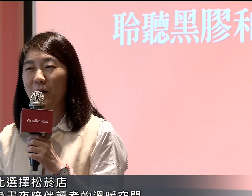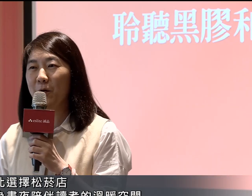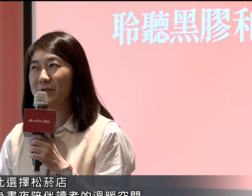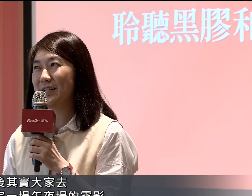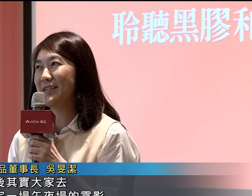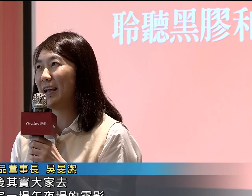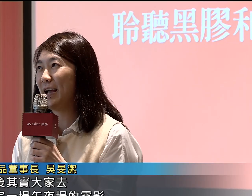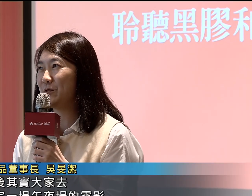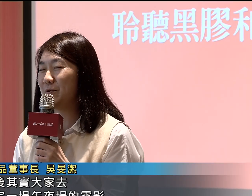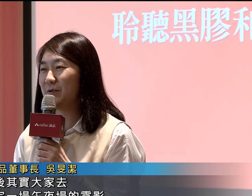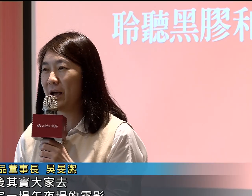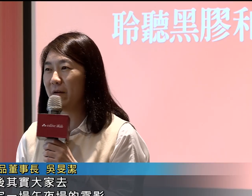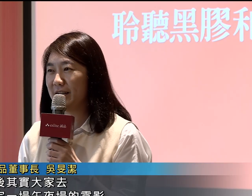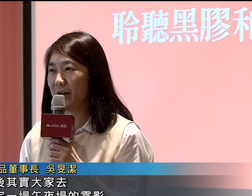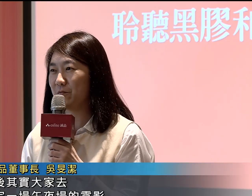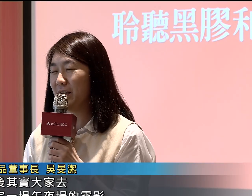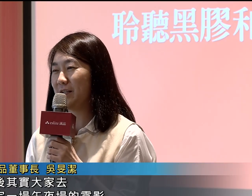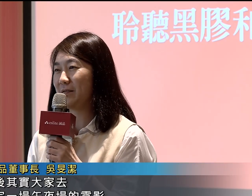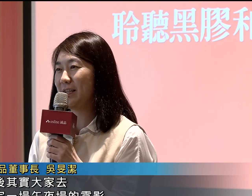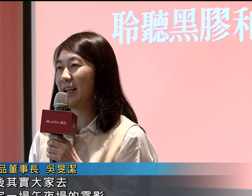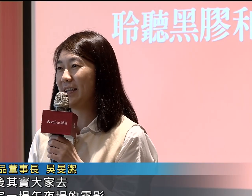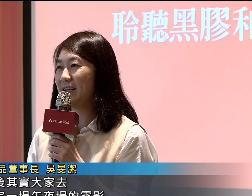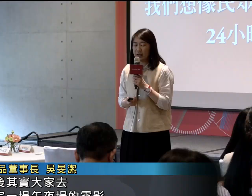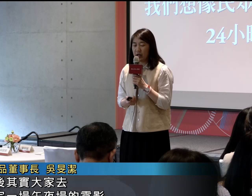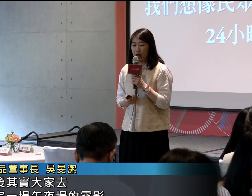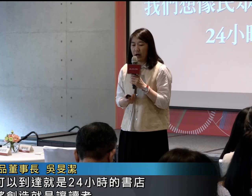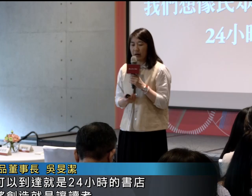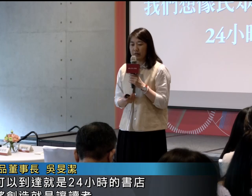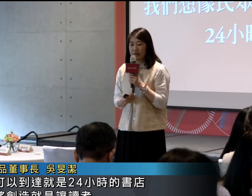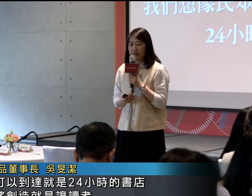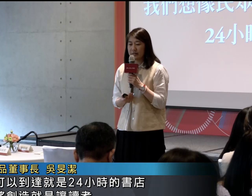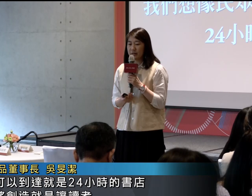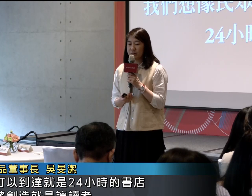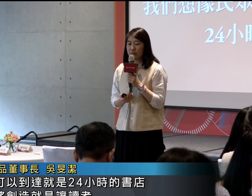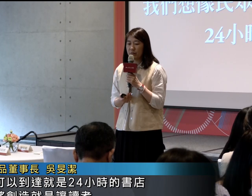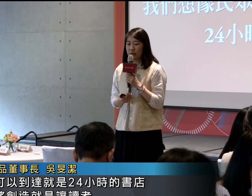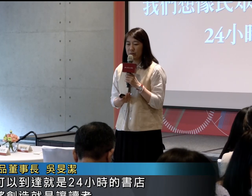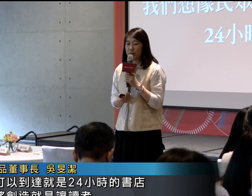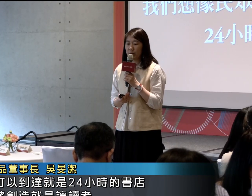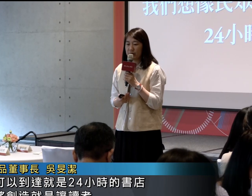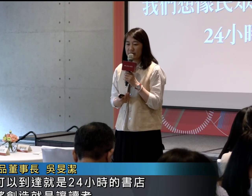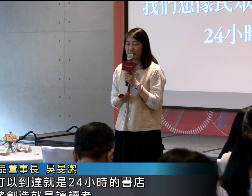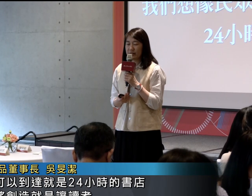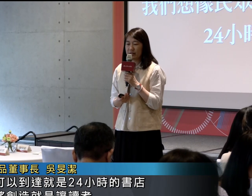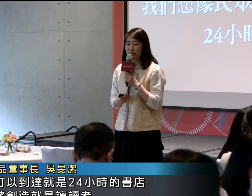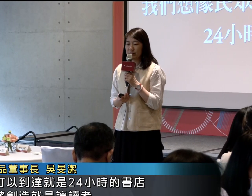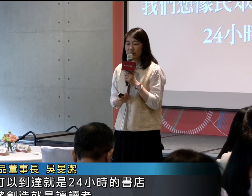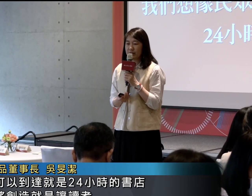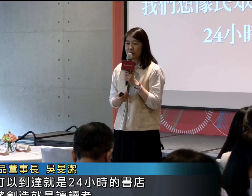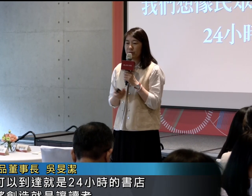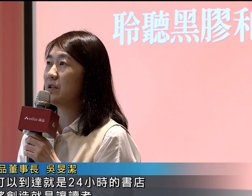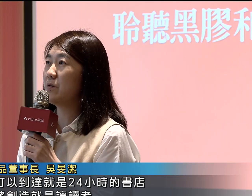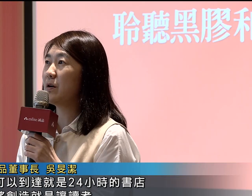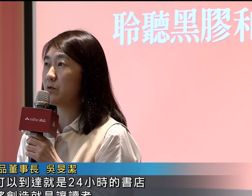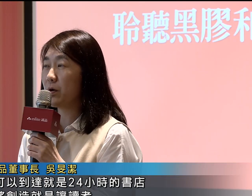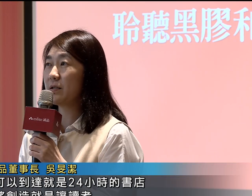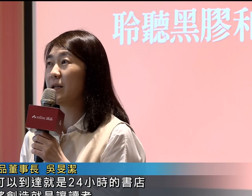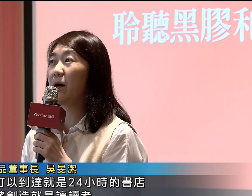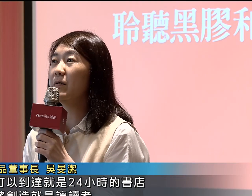后其实大家去看完一场午夜场的电影，就可以到达就是24小时的书店，希望创造